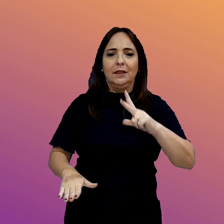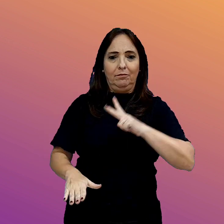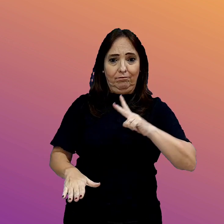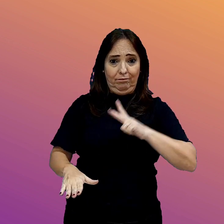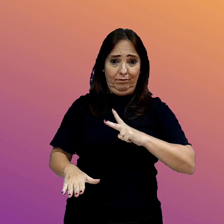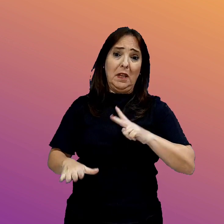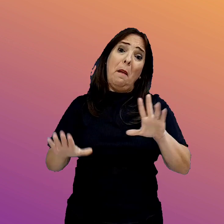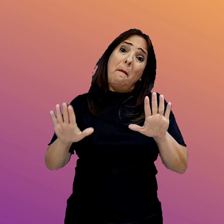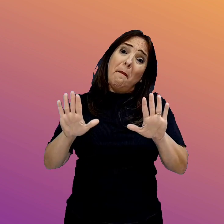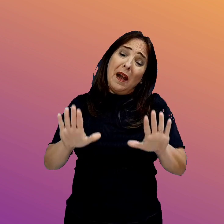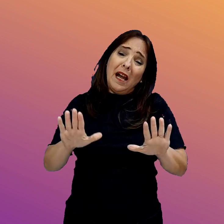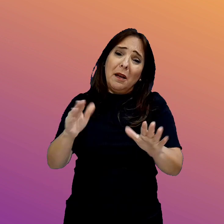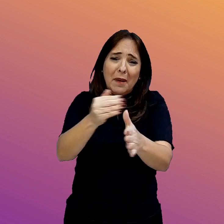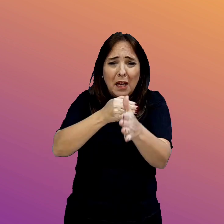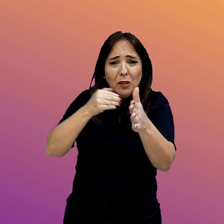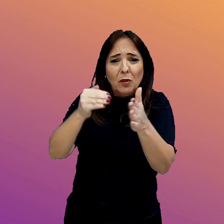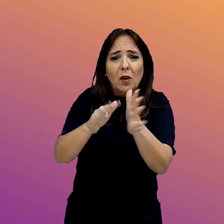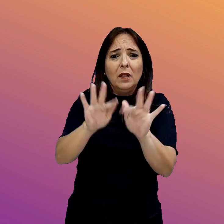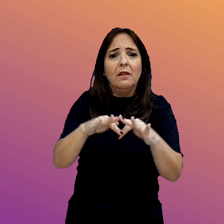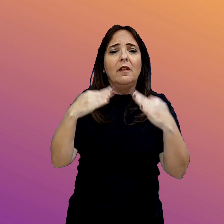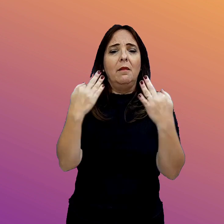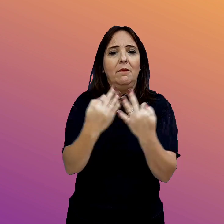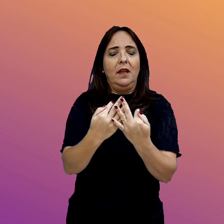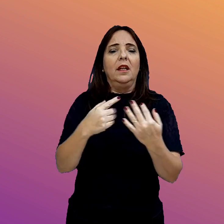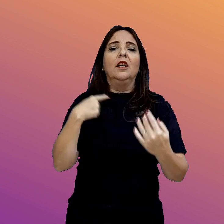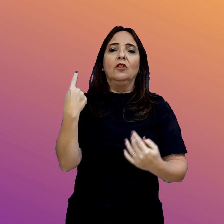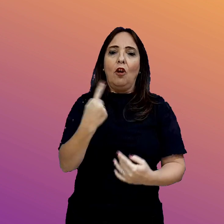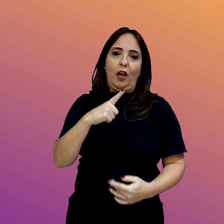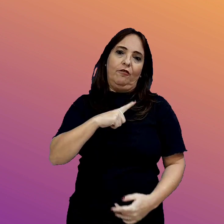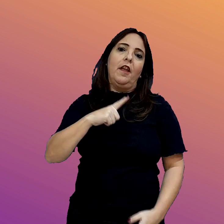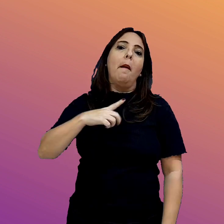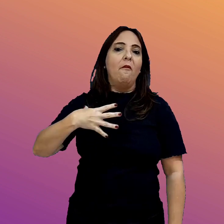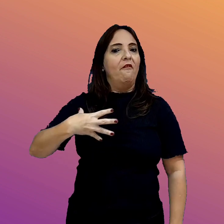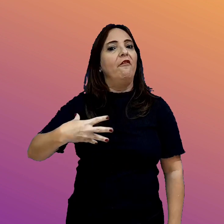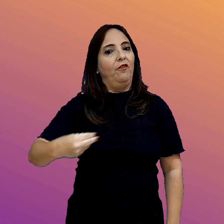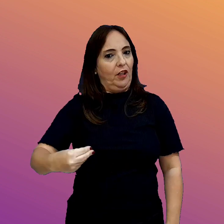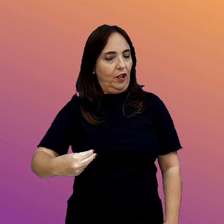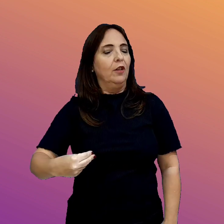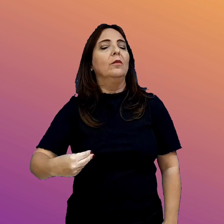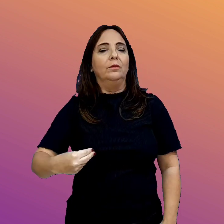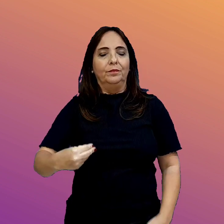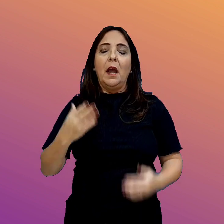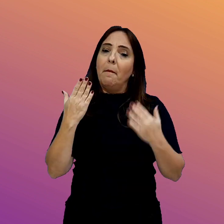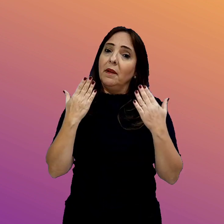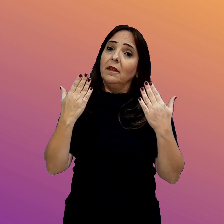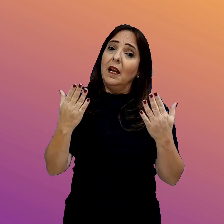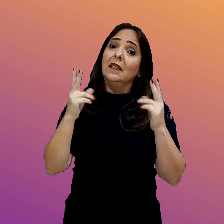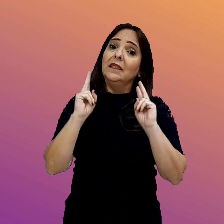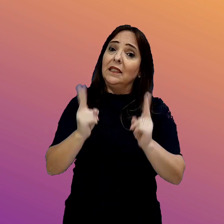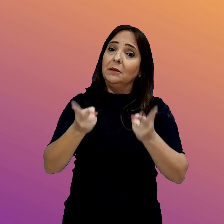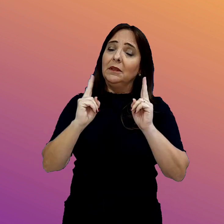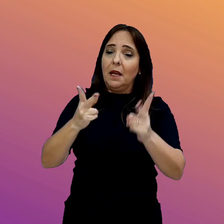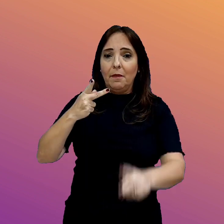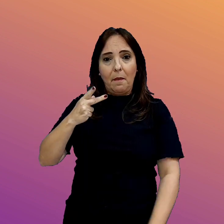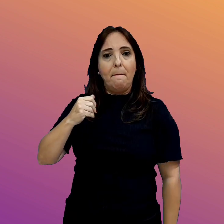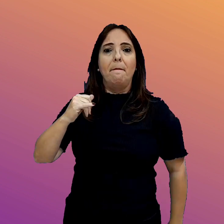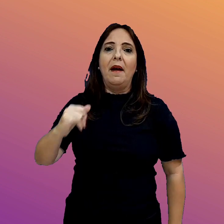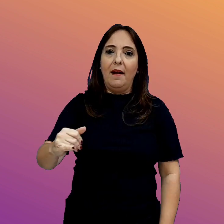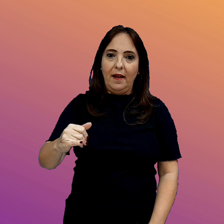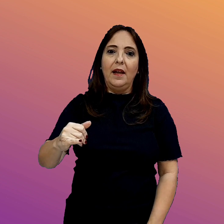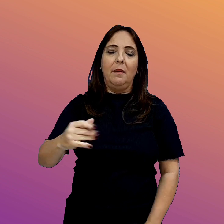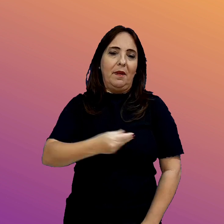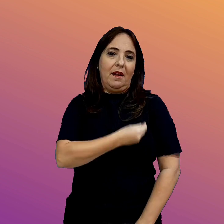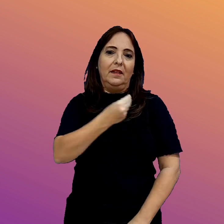vida da família delas. Nós somos pais também, né? Costumamos dizer, nos apresentar como pais para toda a vida,